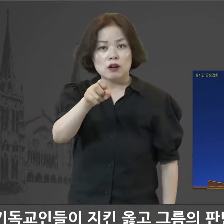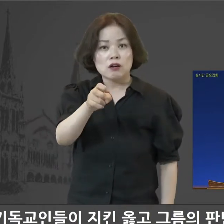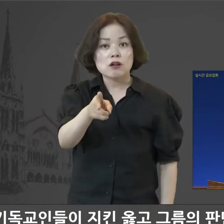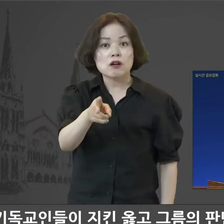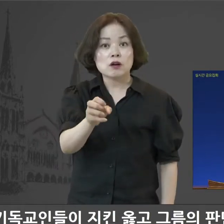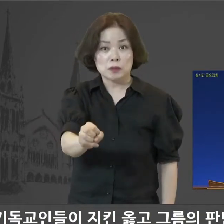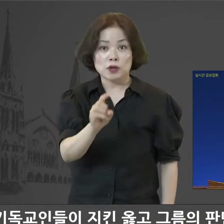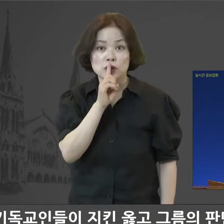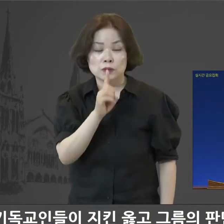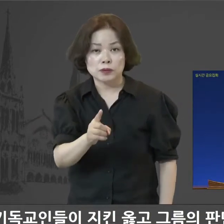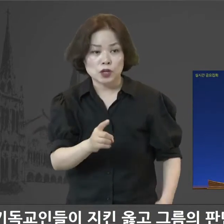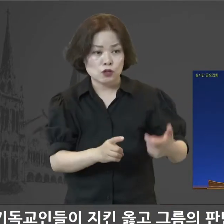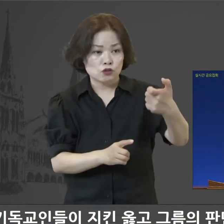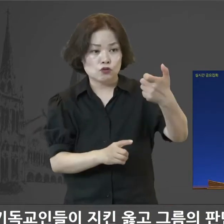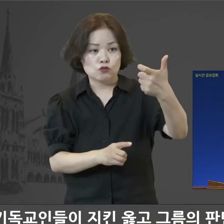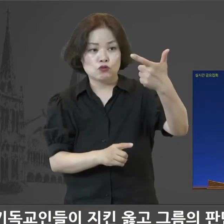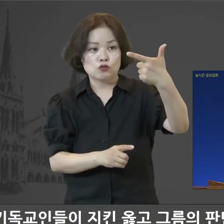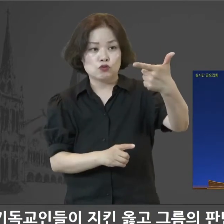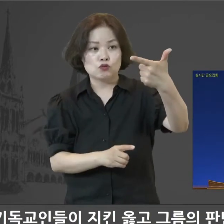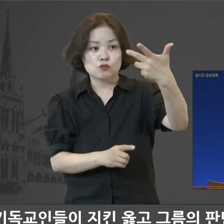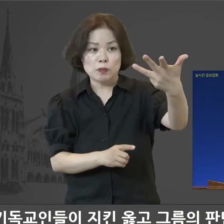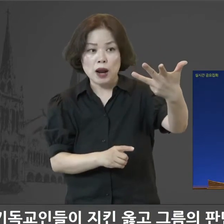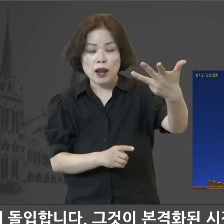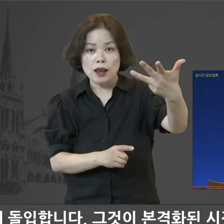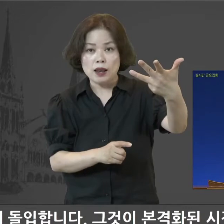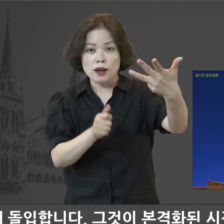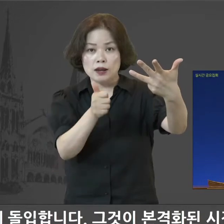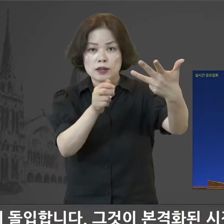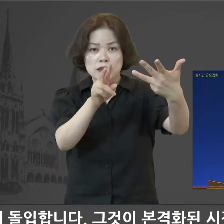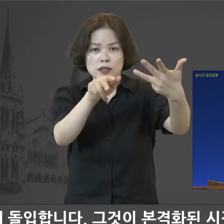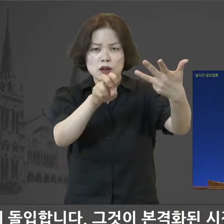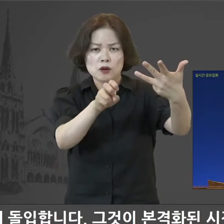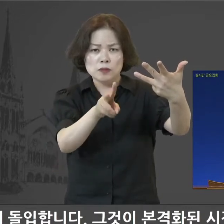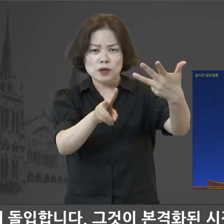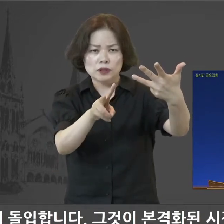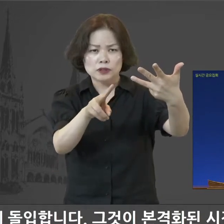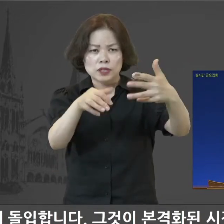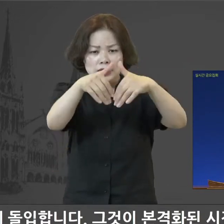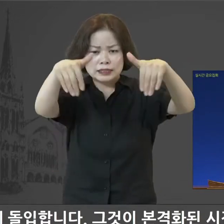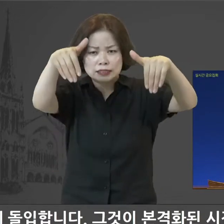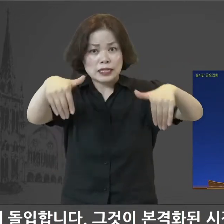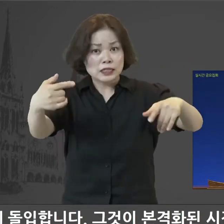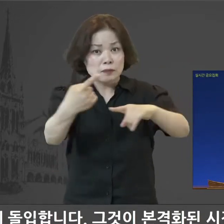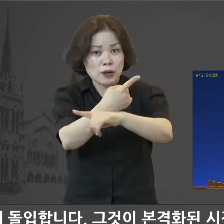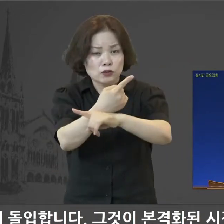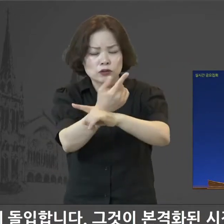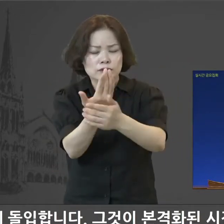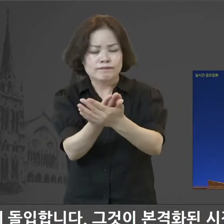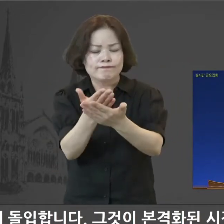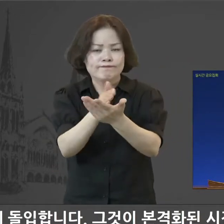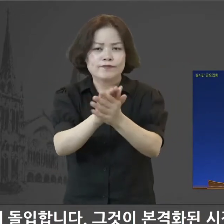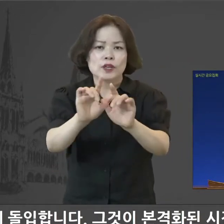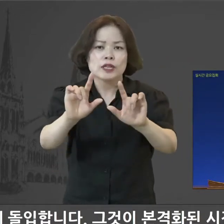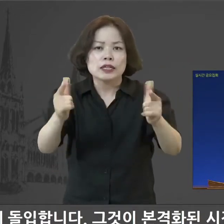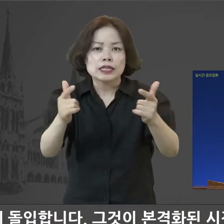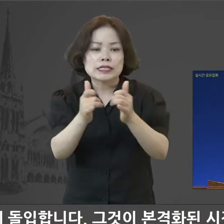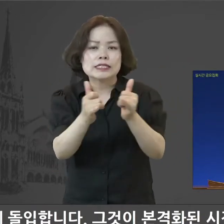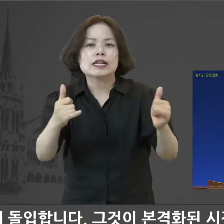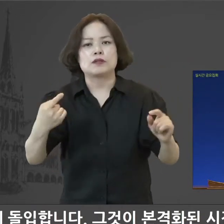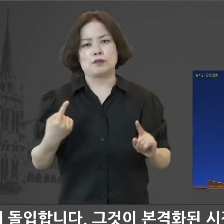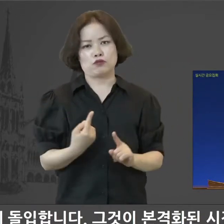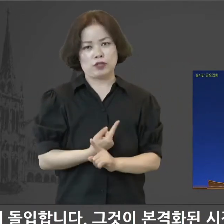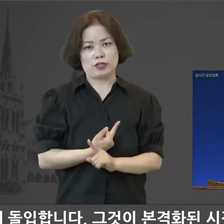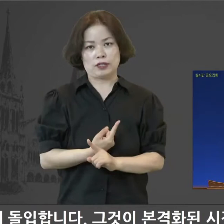쓰는데, 68혁명의 특징은 체제를 바꾸는 혁명이 아니고, 정치 체제만 바꾸는 혁명이 아니고 인간을 바꾸겠다는